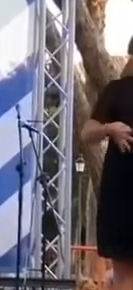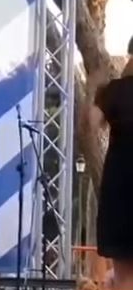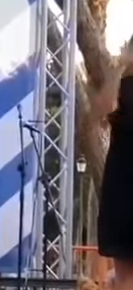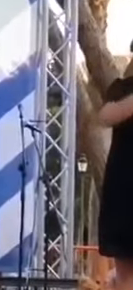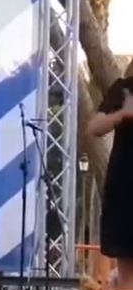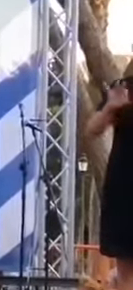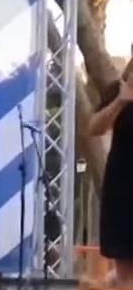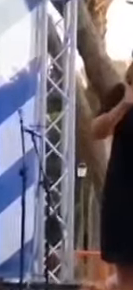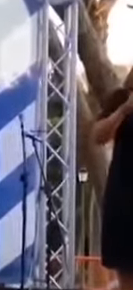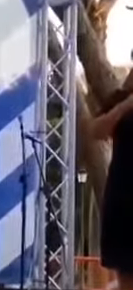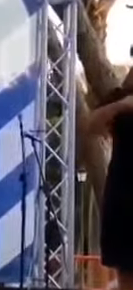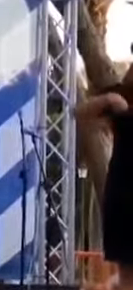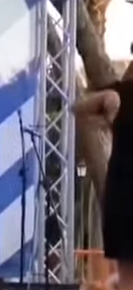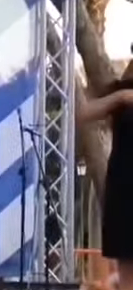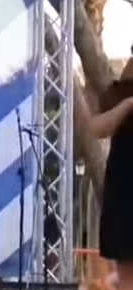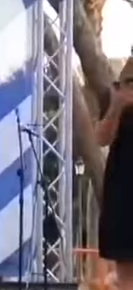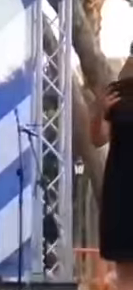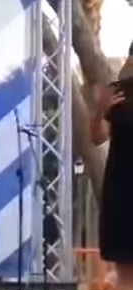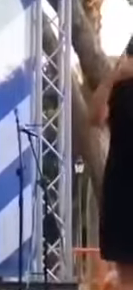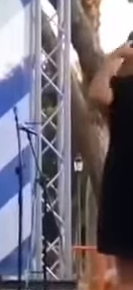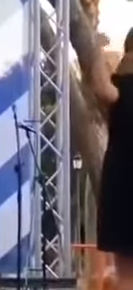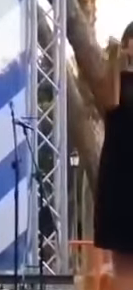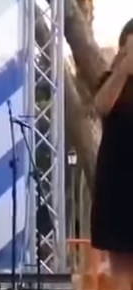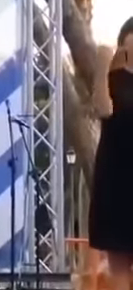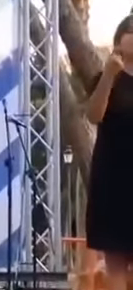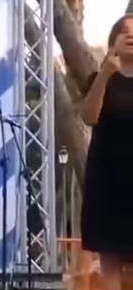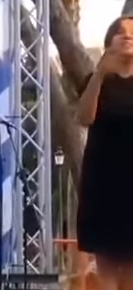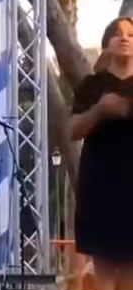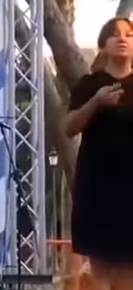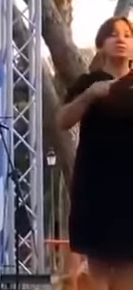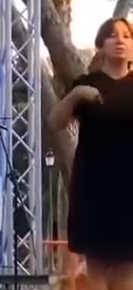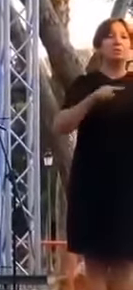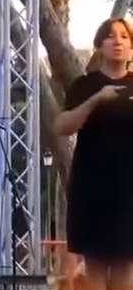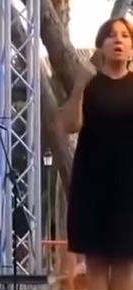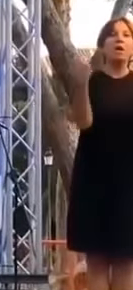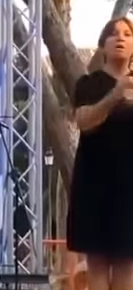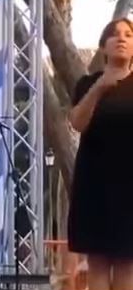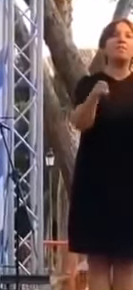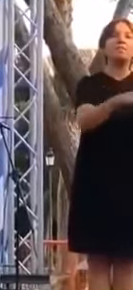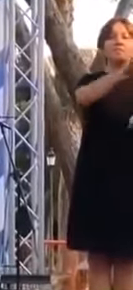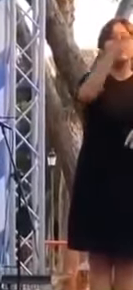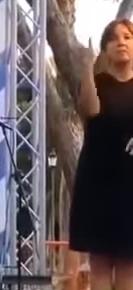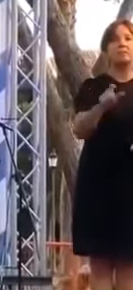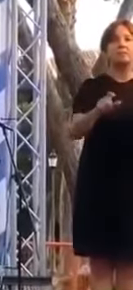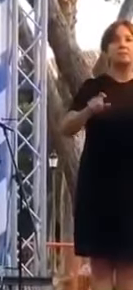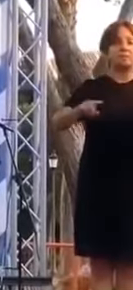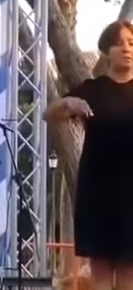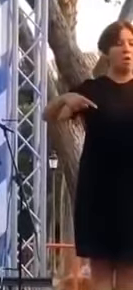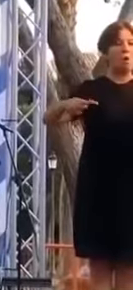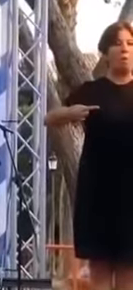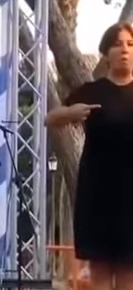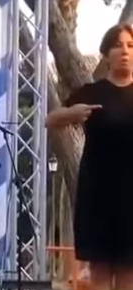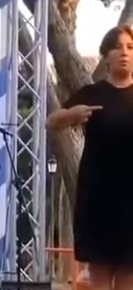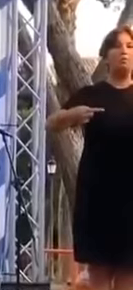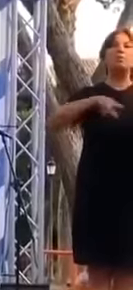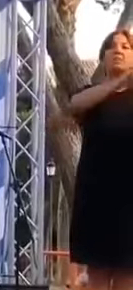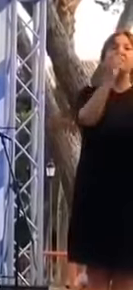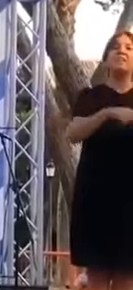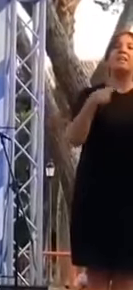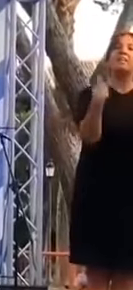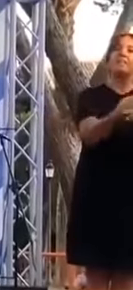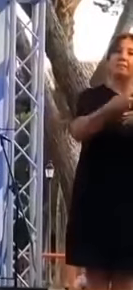niente, noi non avremo più la facoltà di decidere per noi. Quello per cui lavora Fratelli d'Italia è diametralmente opposto. Noi vogliamo che gli italiani